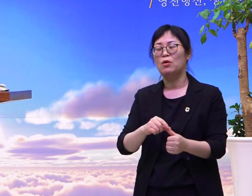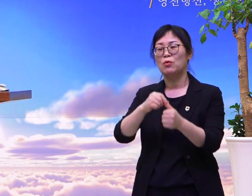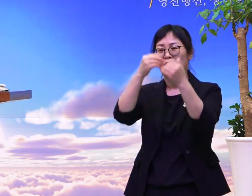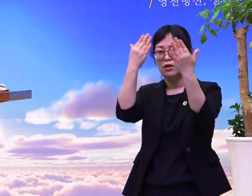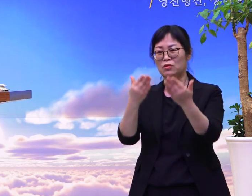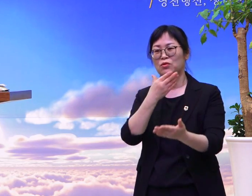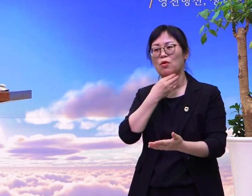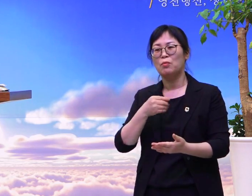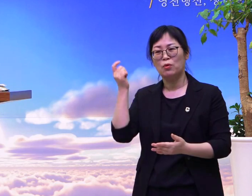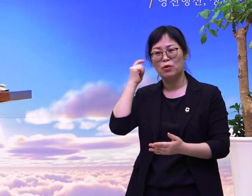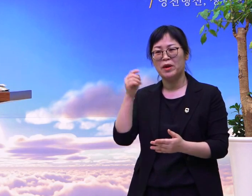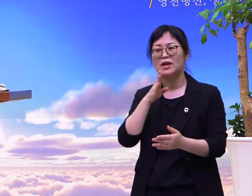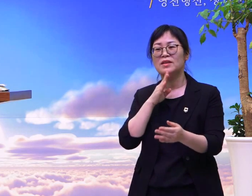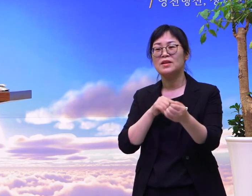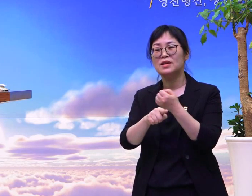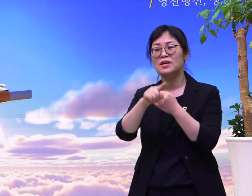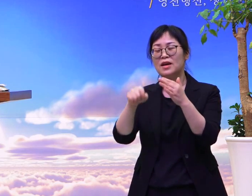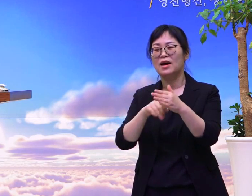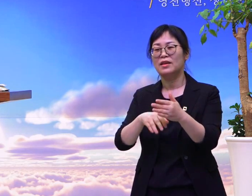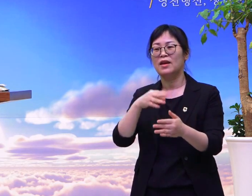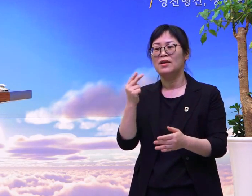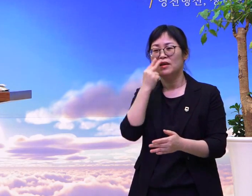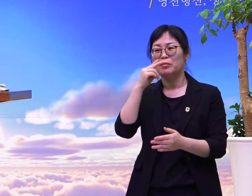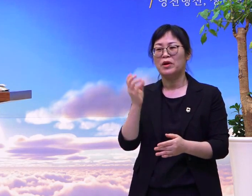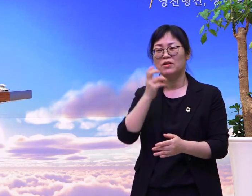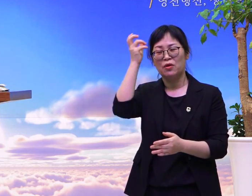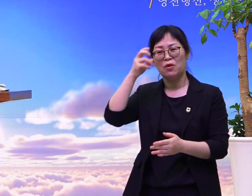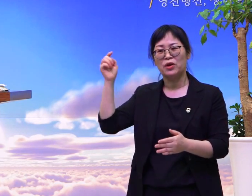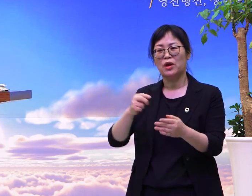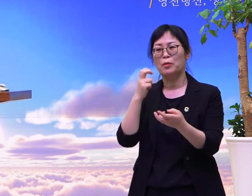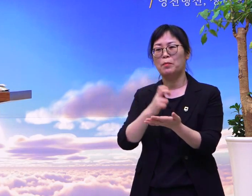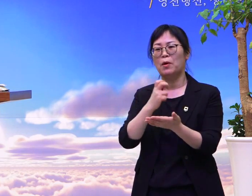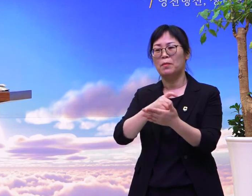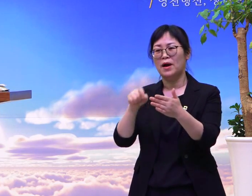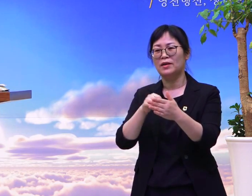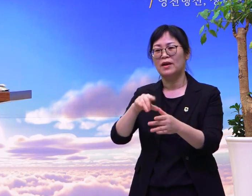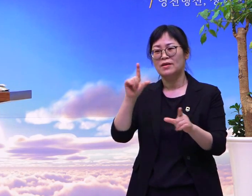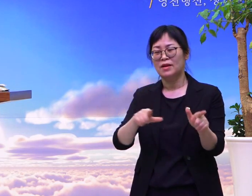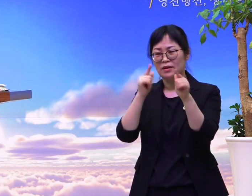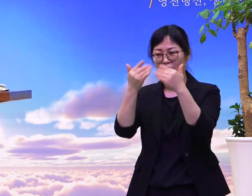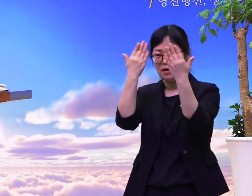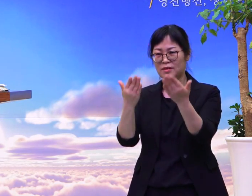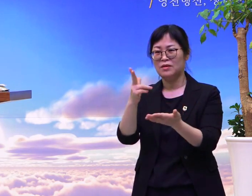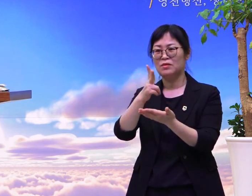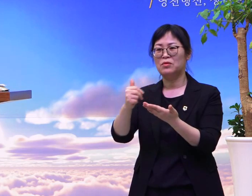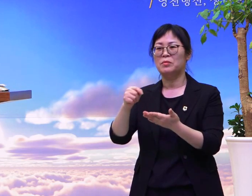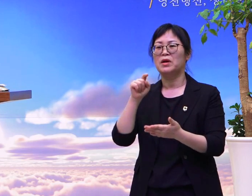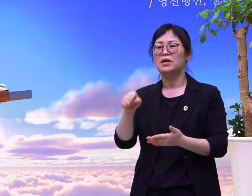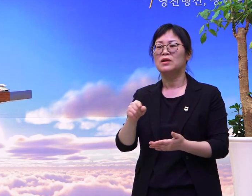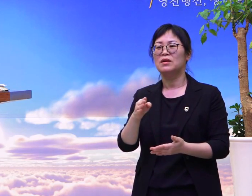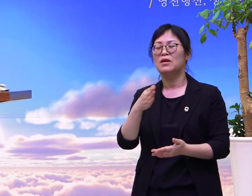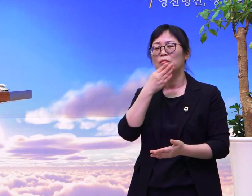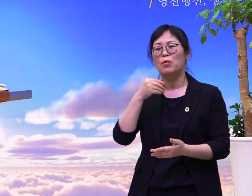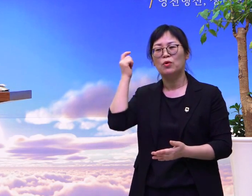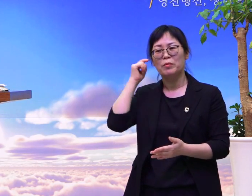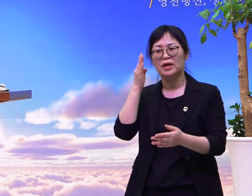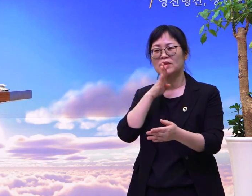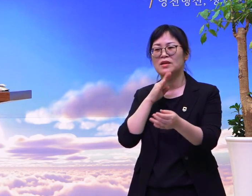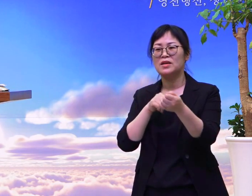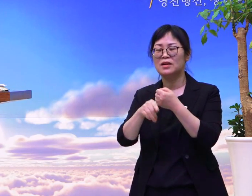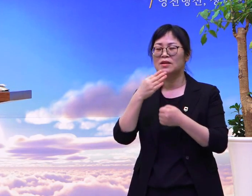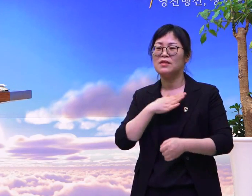안에 생명의 성령의 법 안에 살게 하신 우리 주님, 그 복음의 진리를 잘 알고 나를 구원하셔서 이 땅에